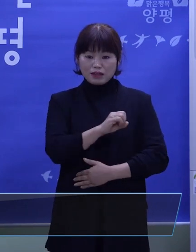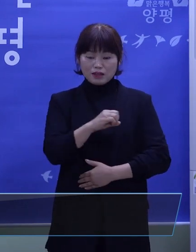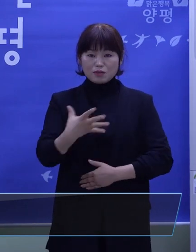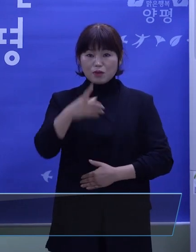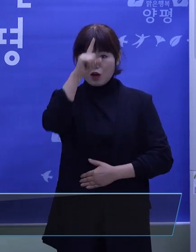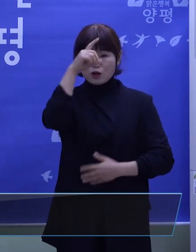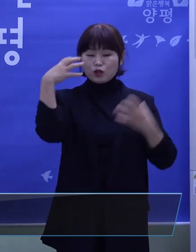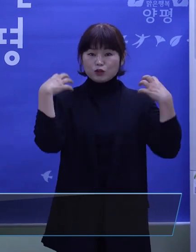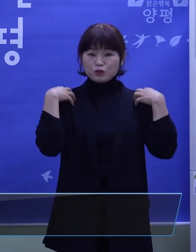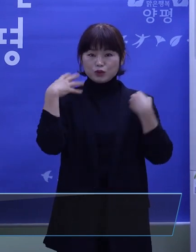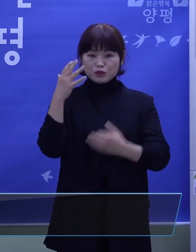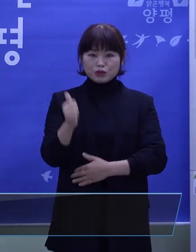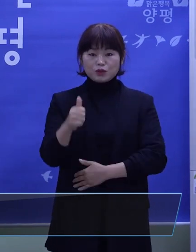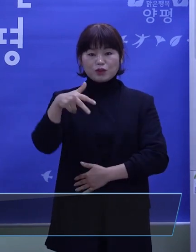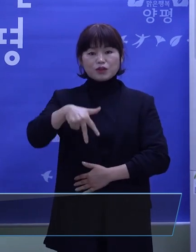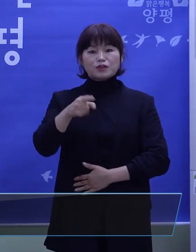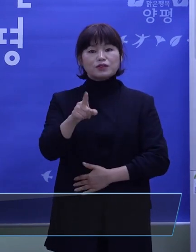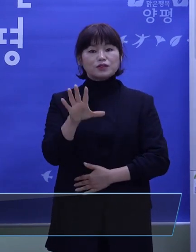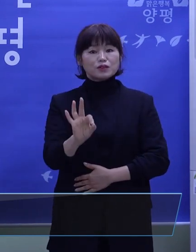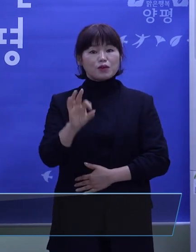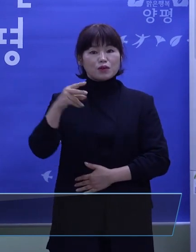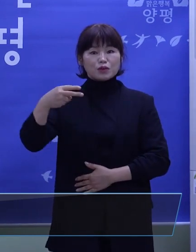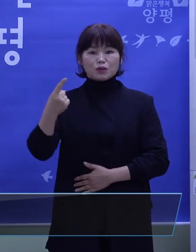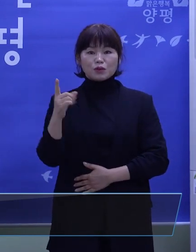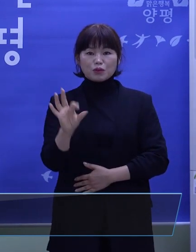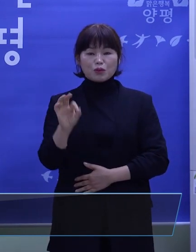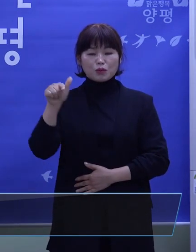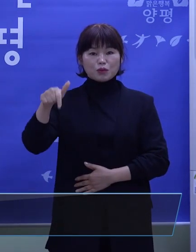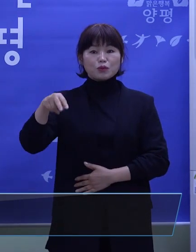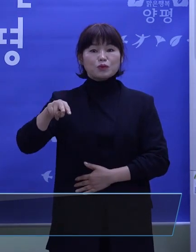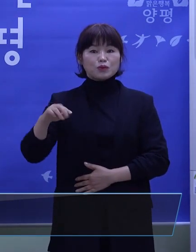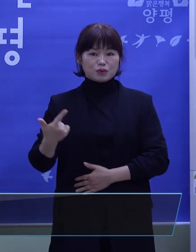재난안전대책본부장 양평군수 정동균입니다.